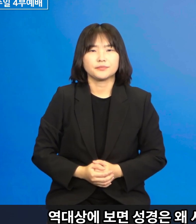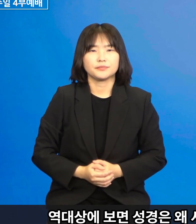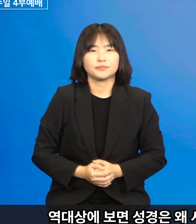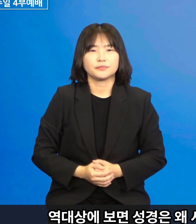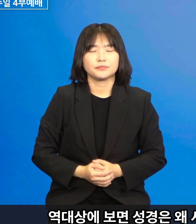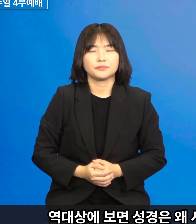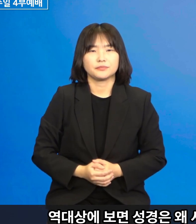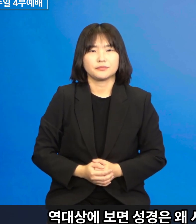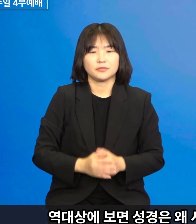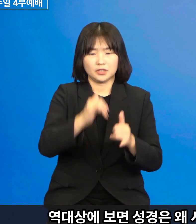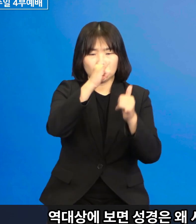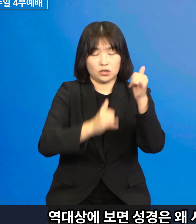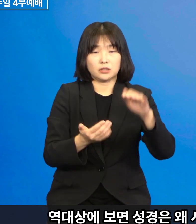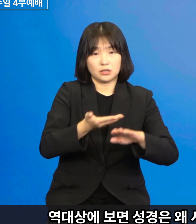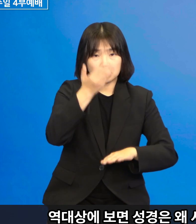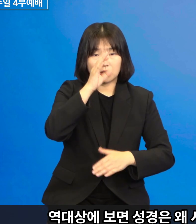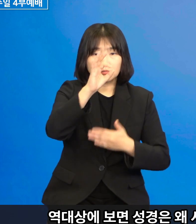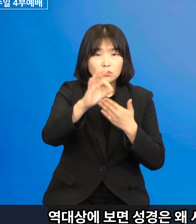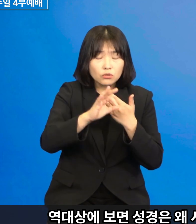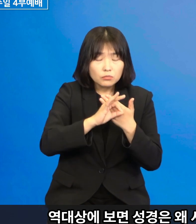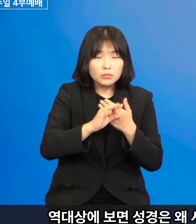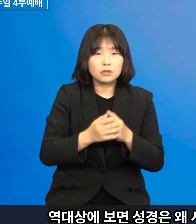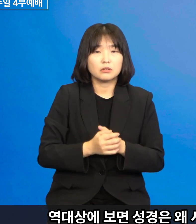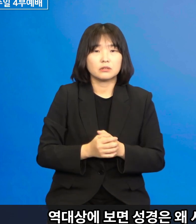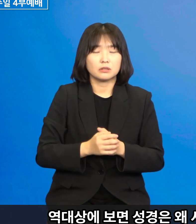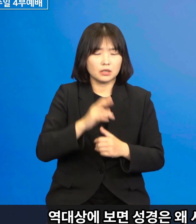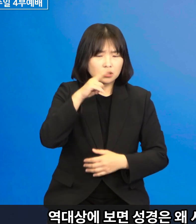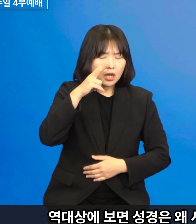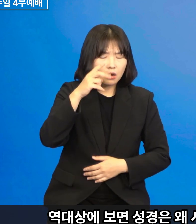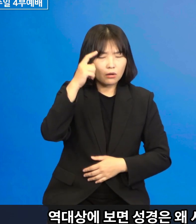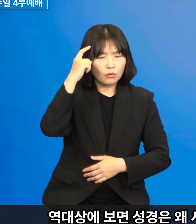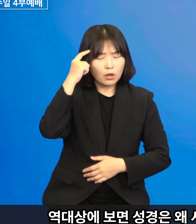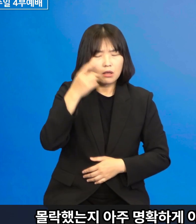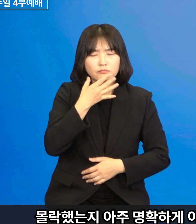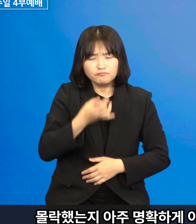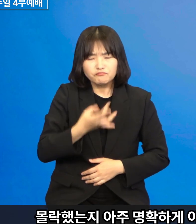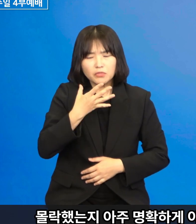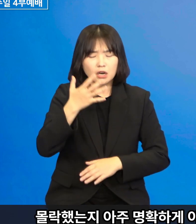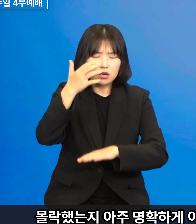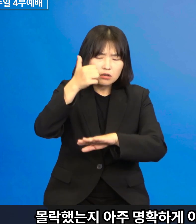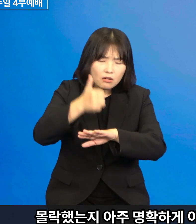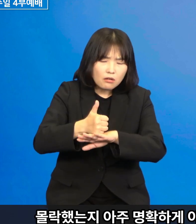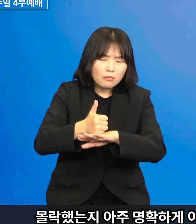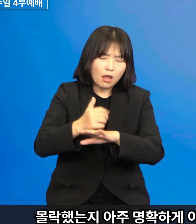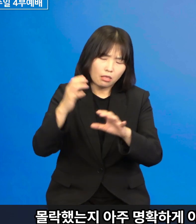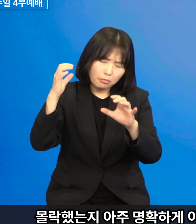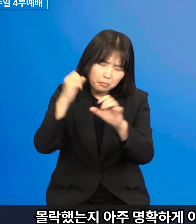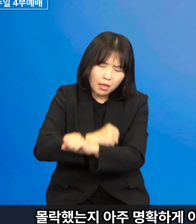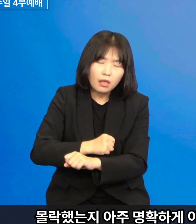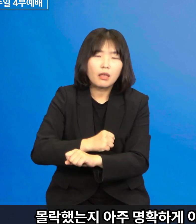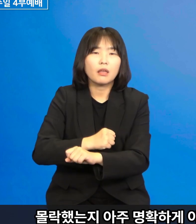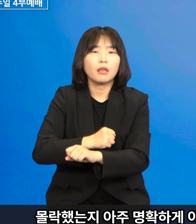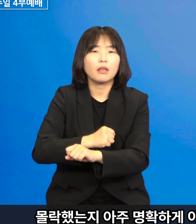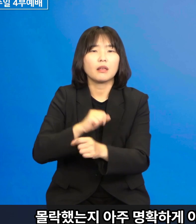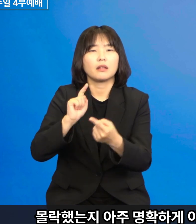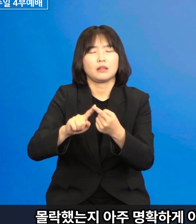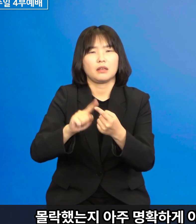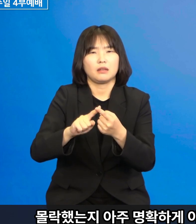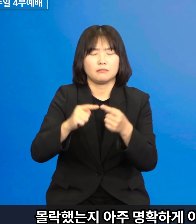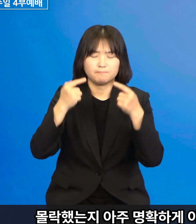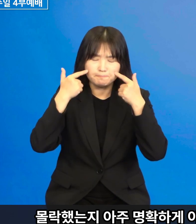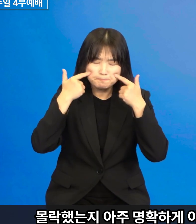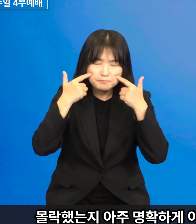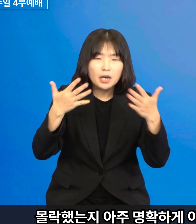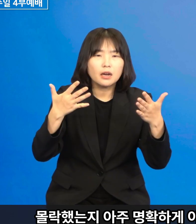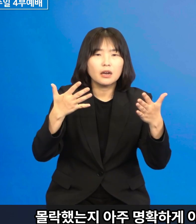역대상에 보면 성경은 왜 사울이 비극적인 결말을 맞이했고 몰락했는지 아주